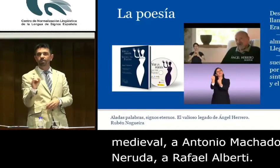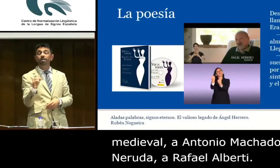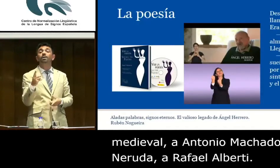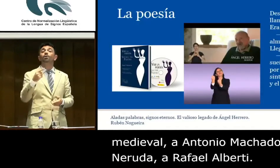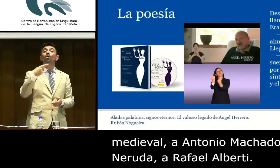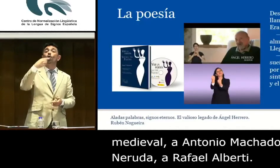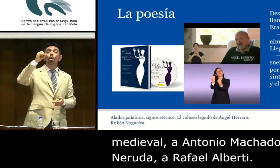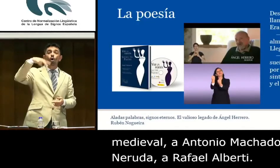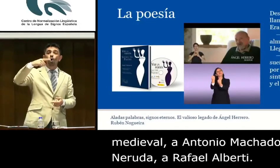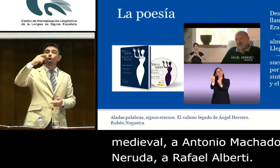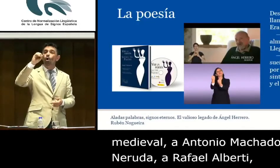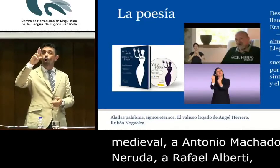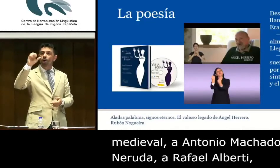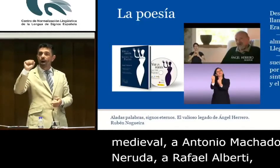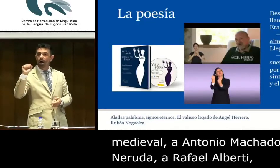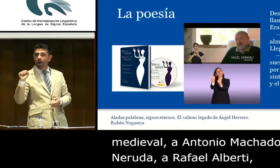a Góngora,